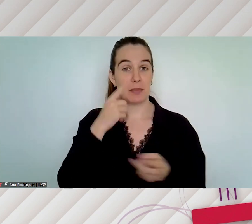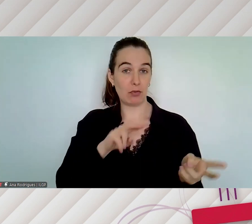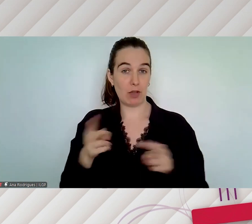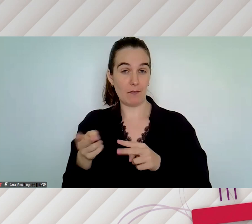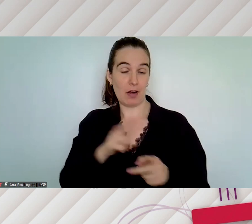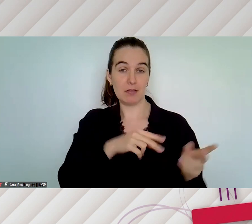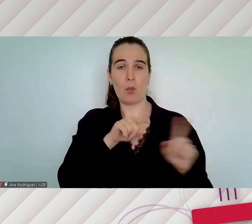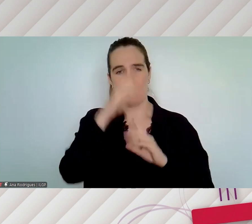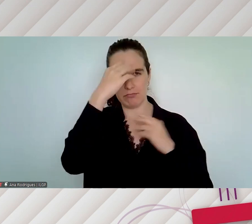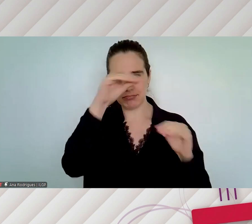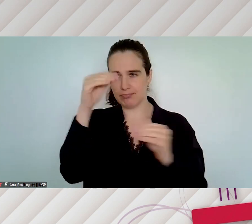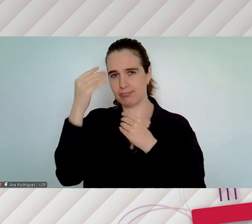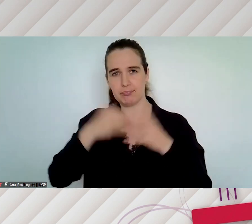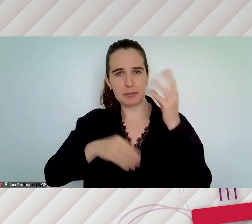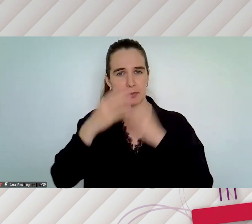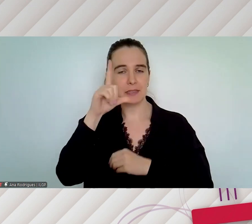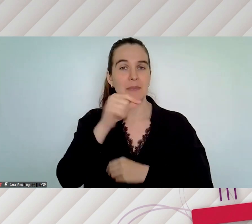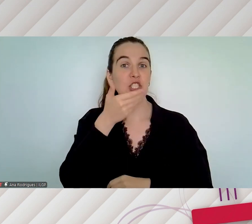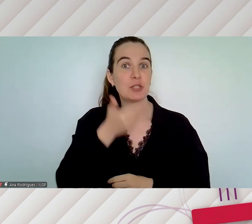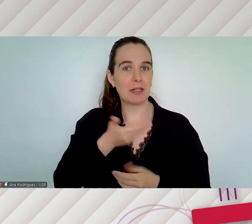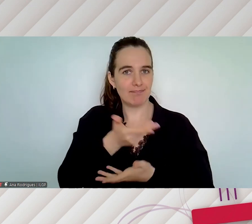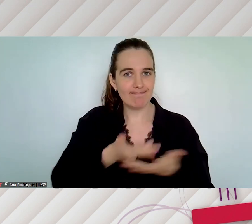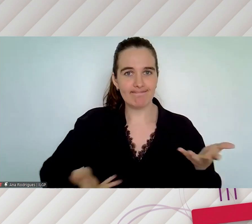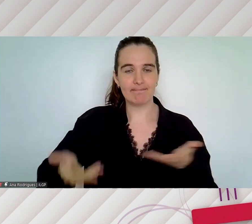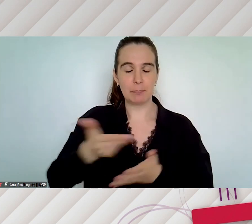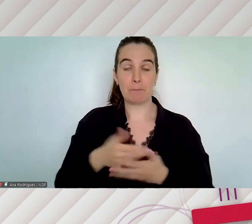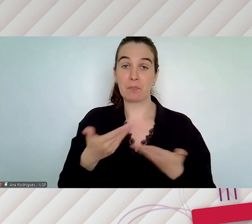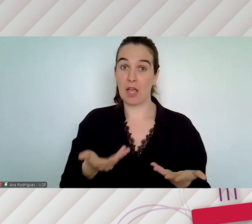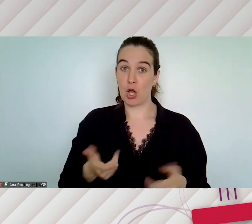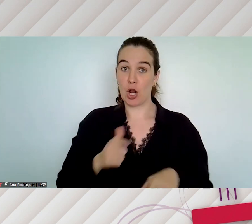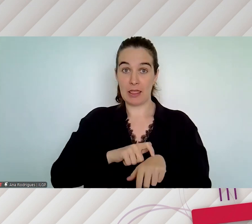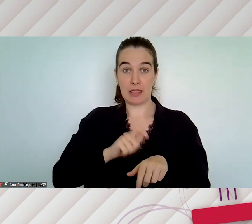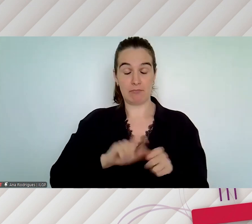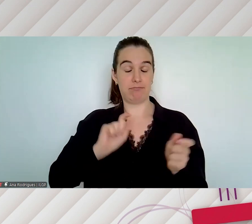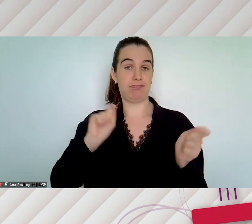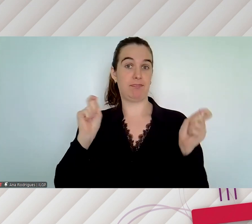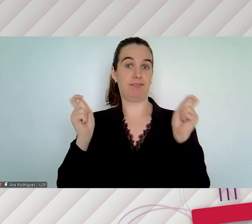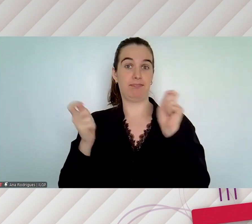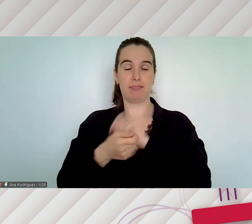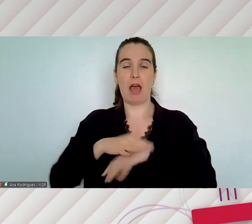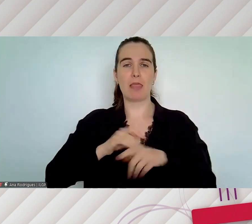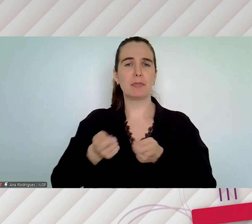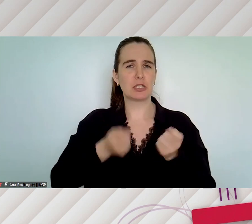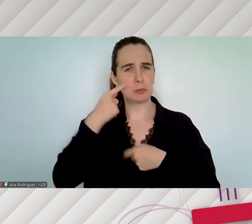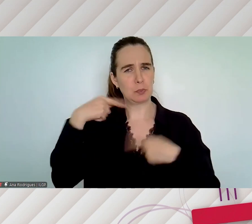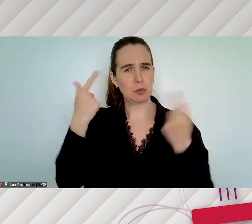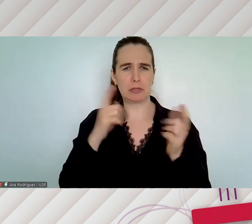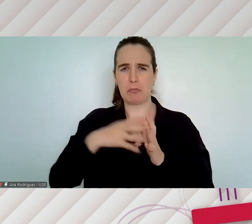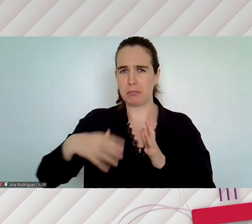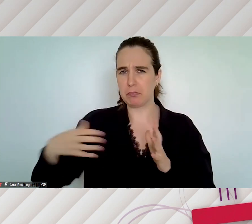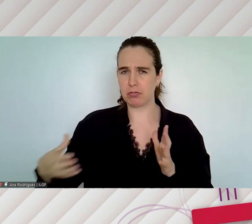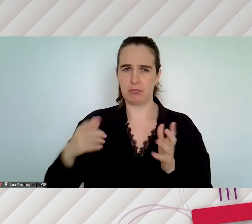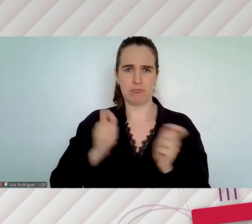e de experiências. Num contexto crescente de complexidade e transformação nas administrações públicas, torna-se